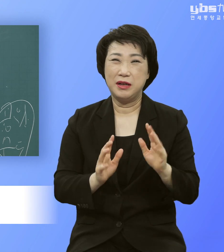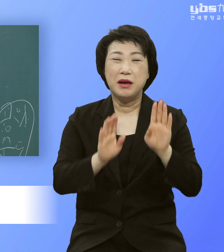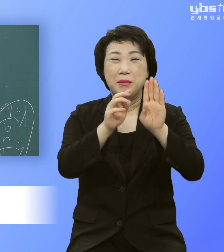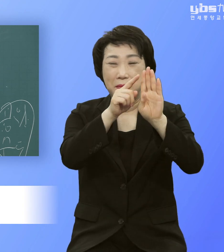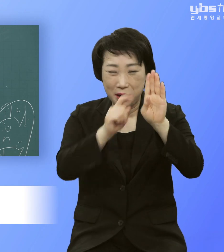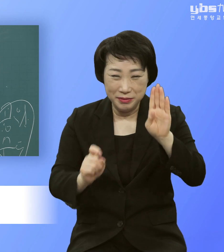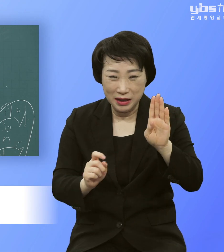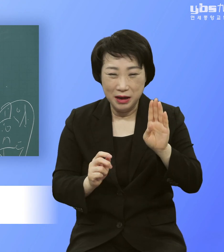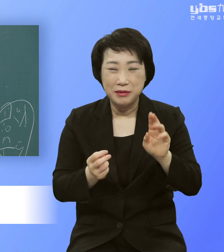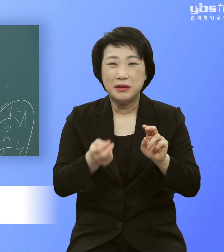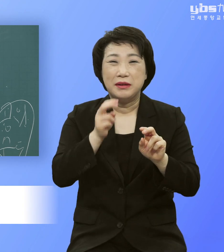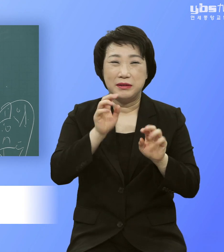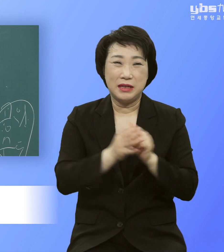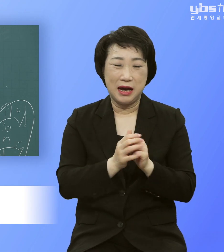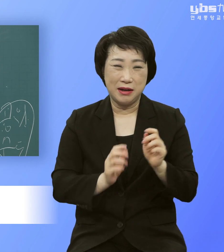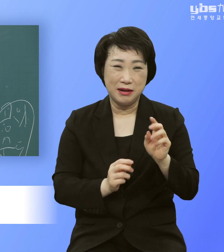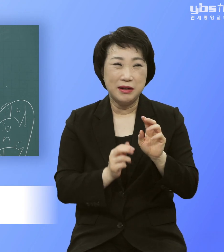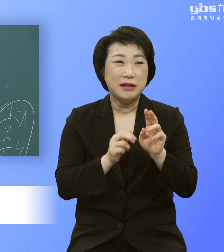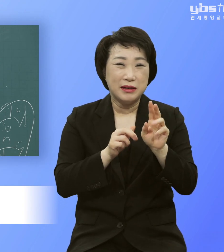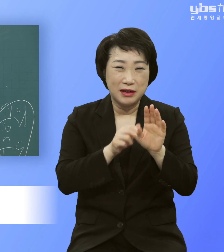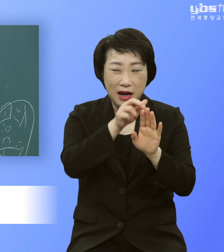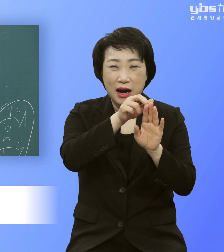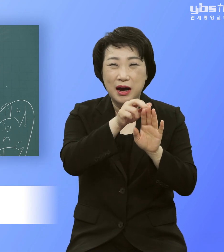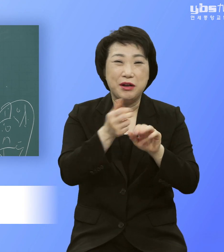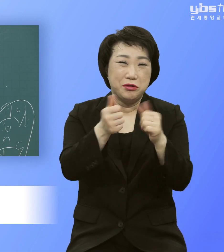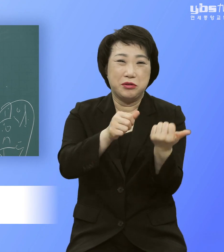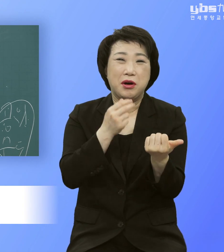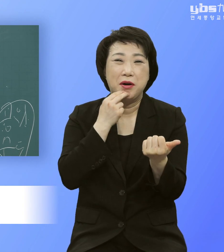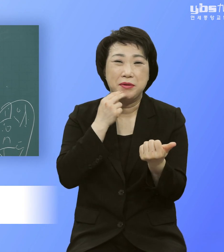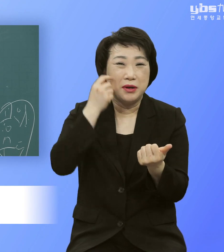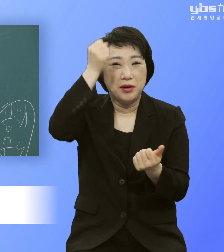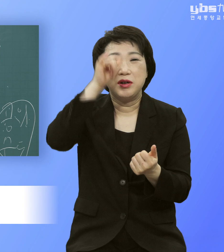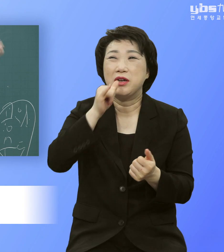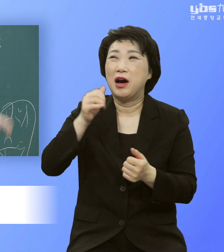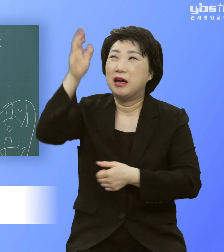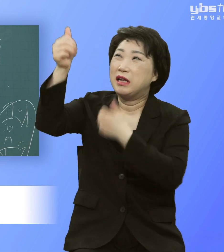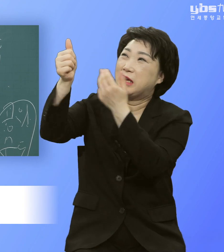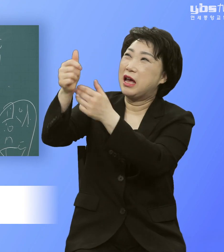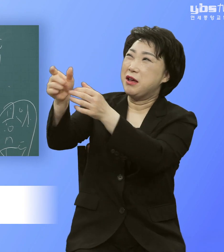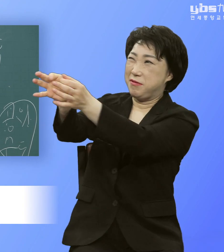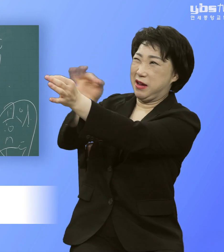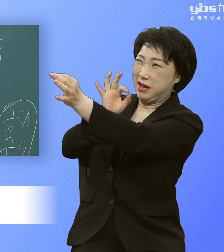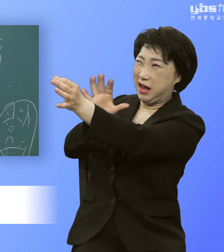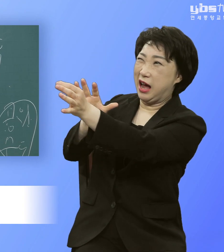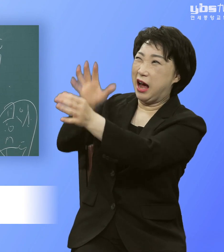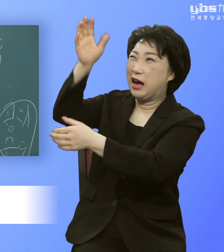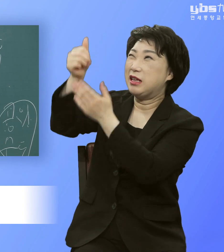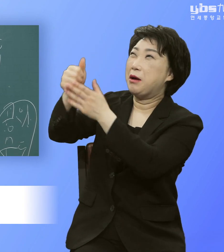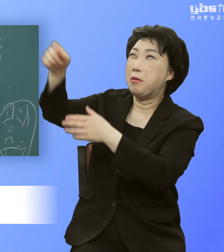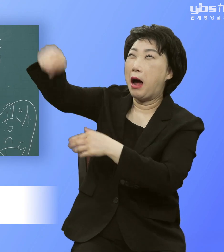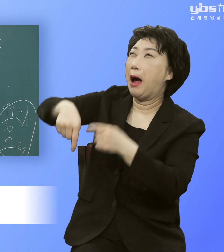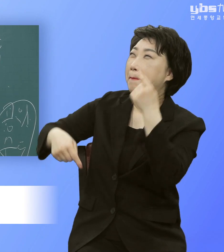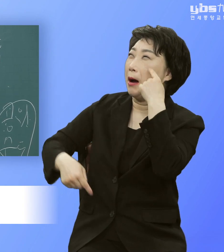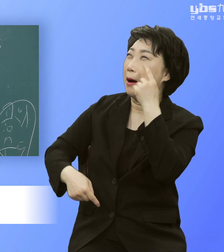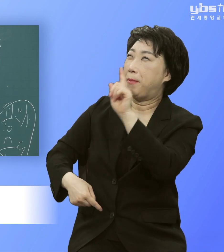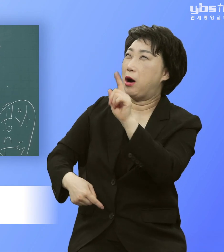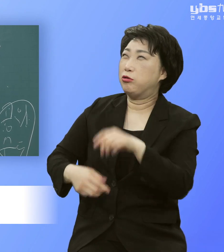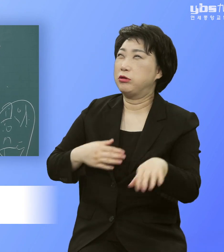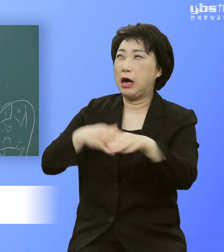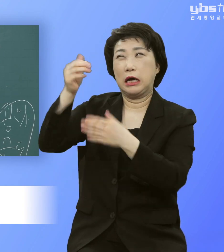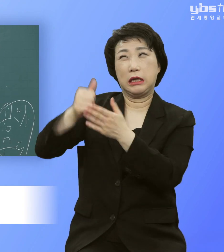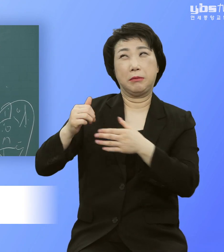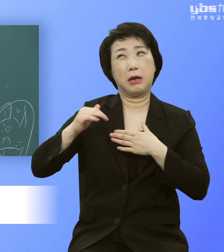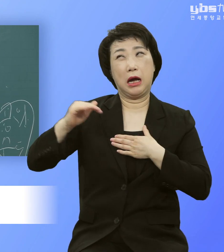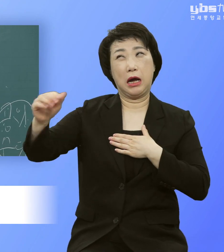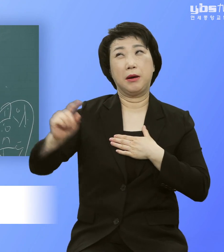죽지 않을 것이다. 그리고 하나님을 향해서 화를 쏘아대면서 하나님께서 나와라. 우리가